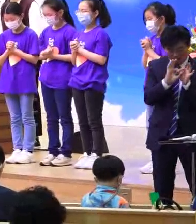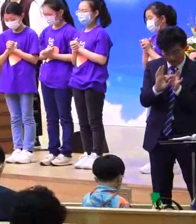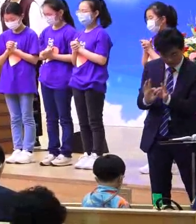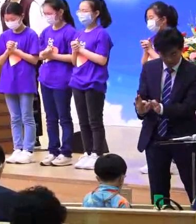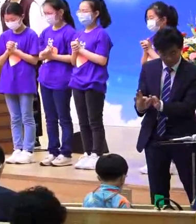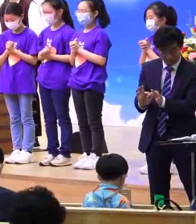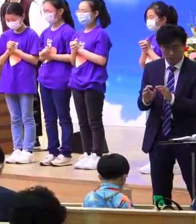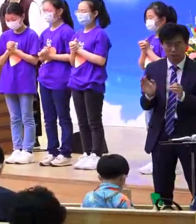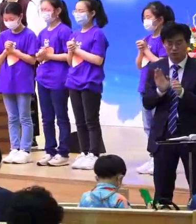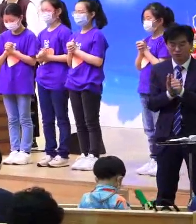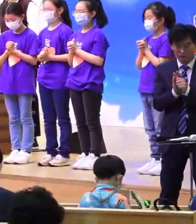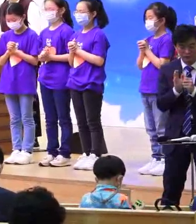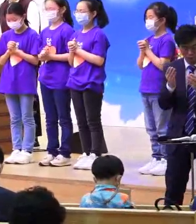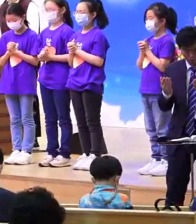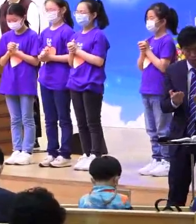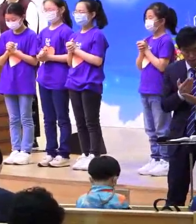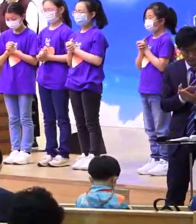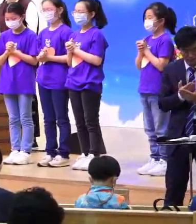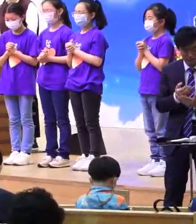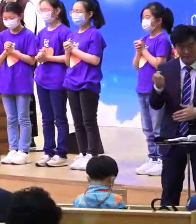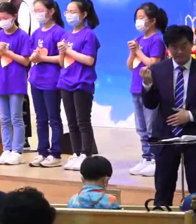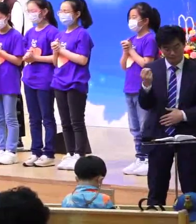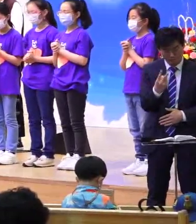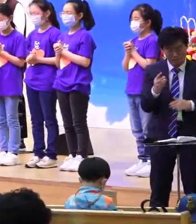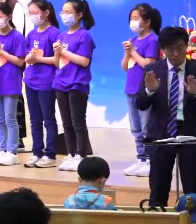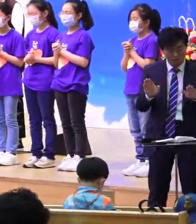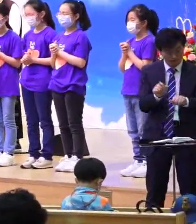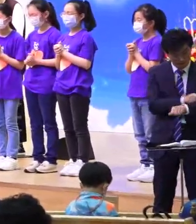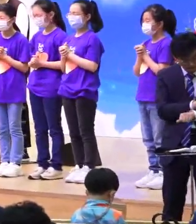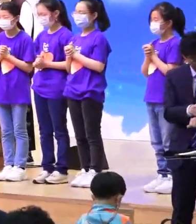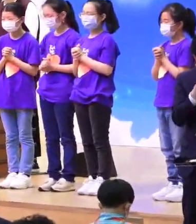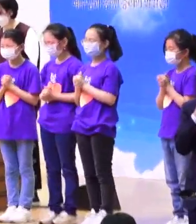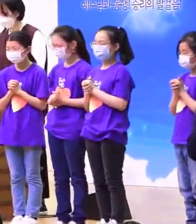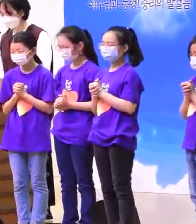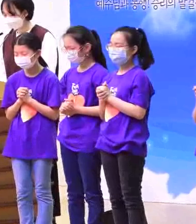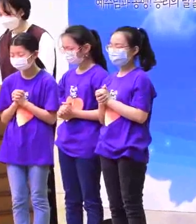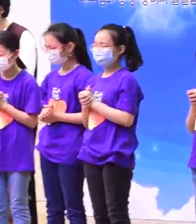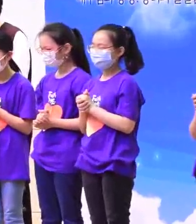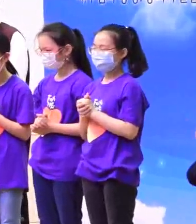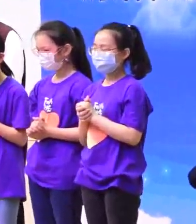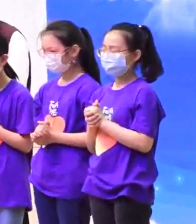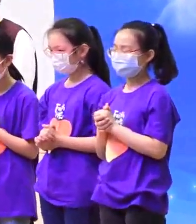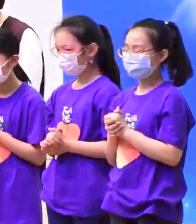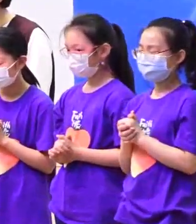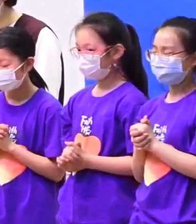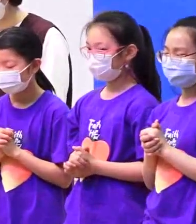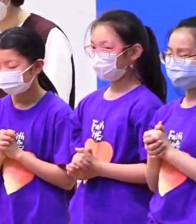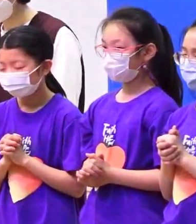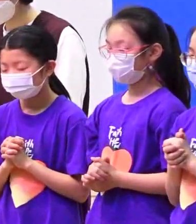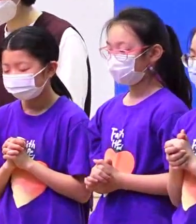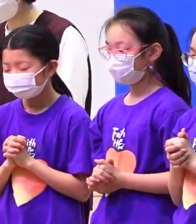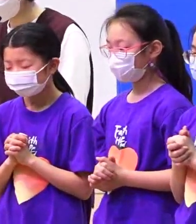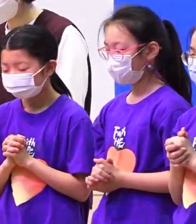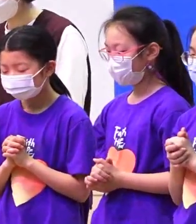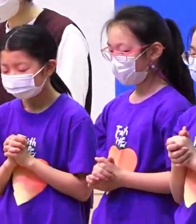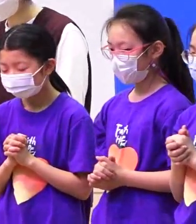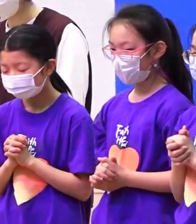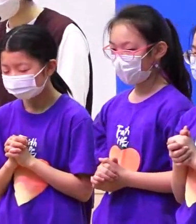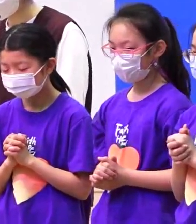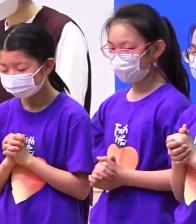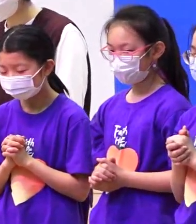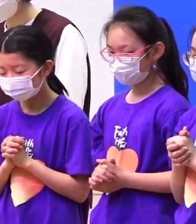교회가 될 수 있게 도와주세요. 그리고 오늘은 특별히 어버이 주일입니다. 십계명에도 쓰여있듯이 부모를